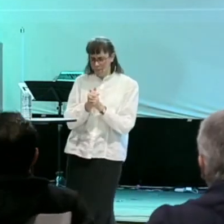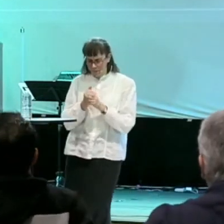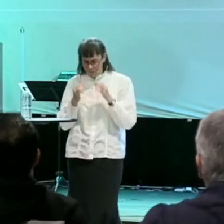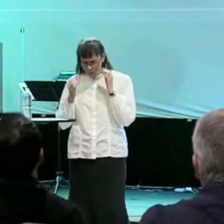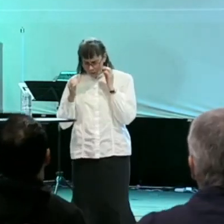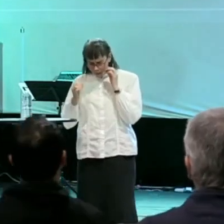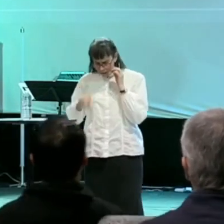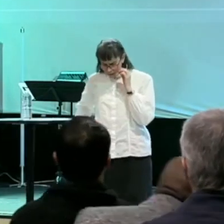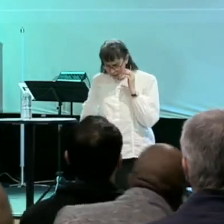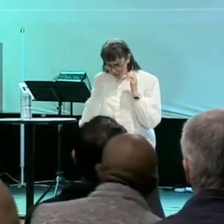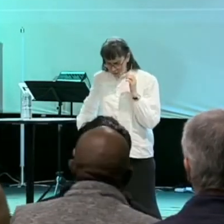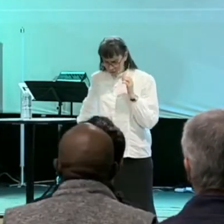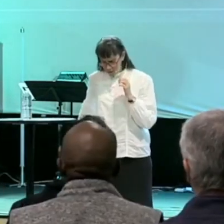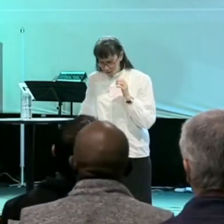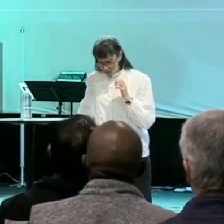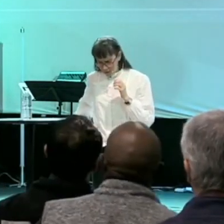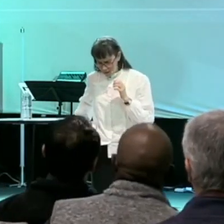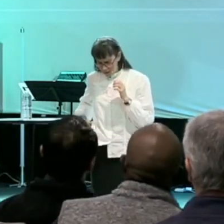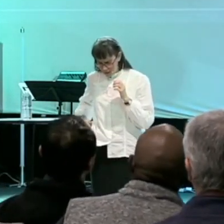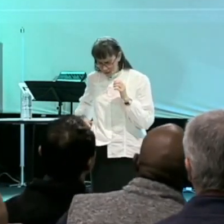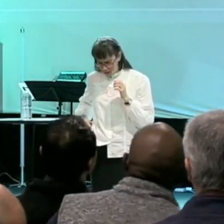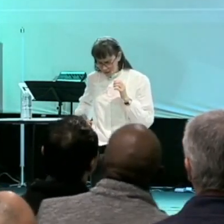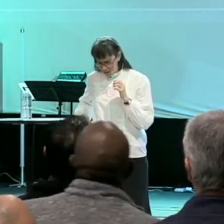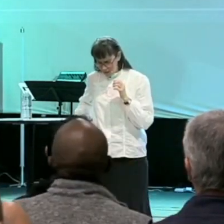pray. Merci Jésus.